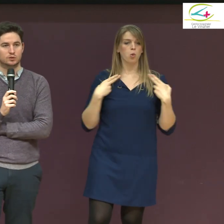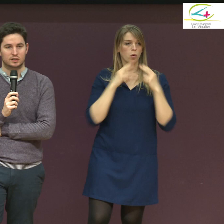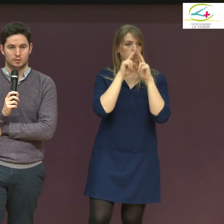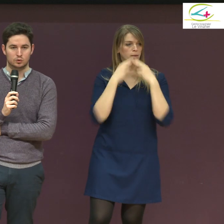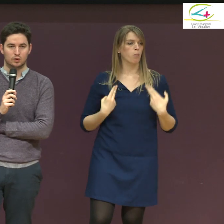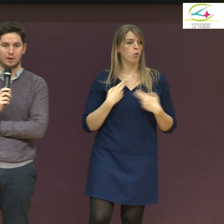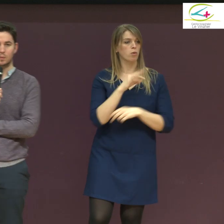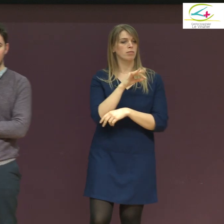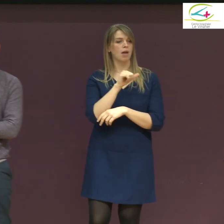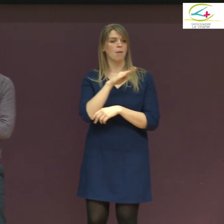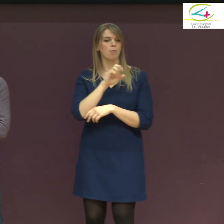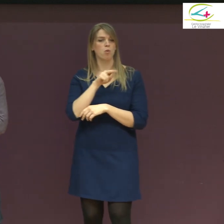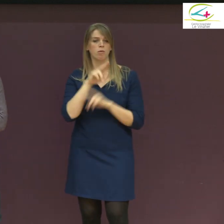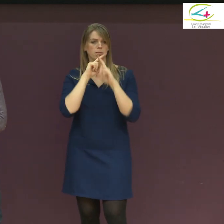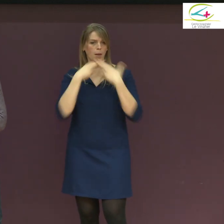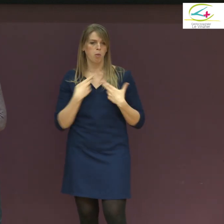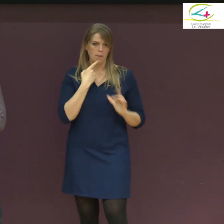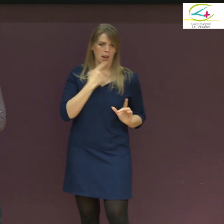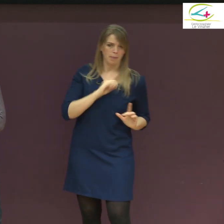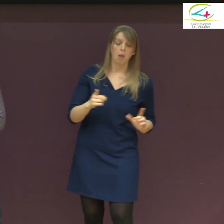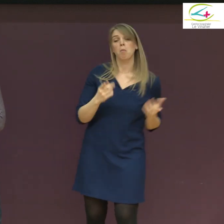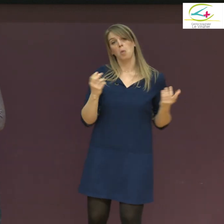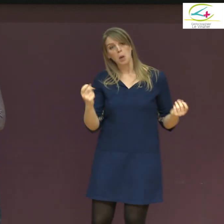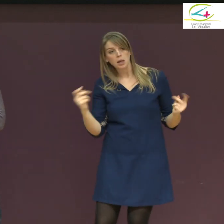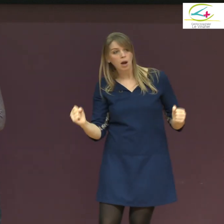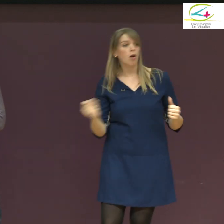Parce que c'est un sujet tabou, on n'en parle pas. D'accord.